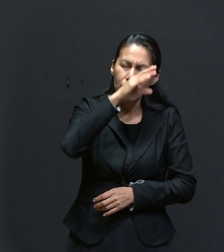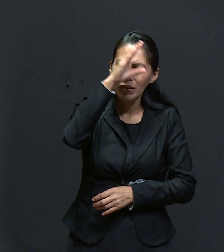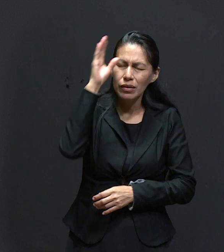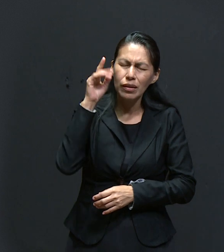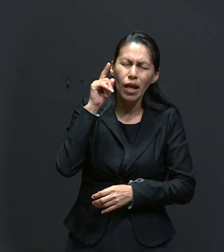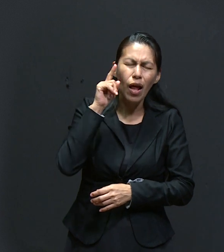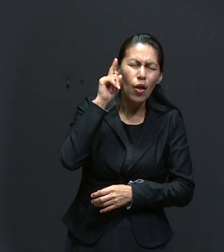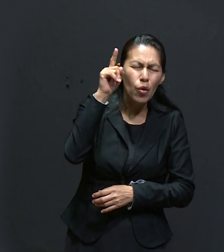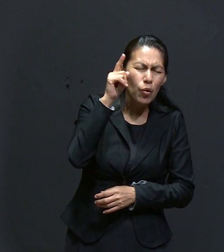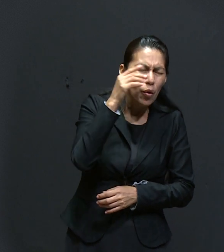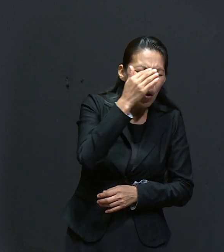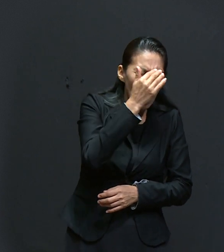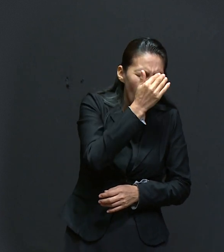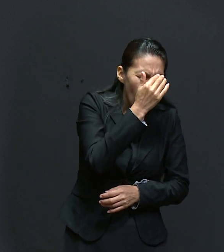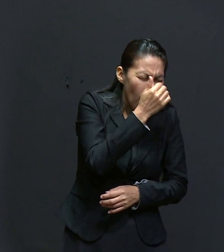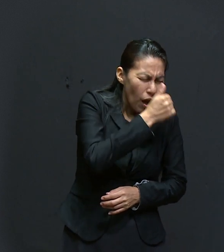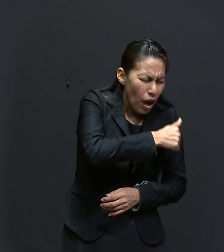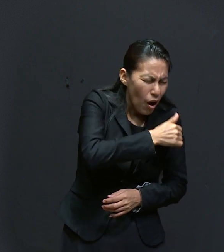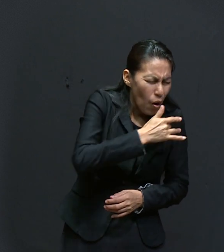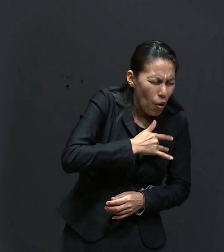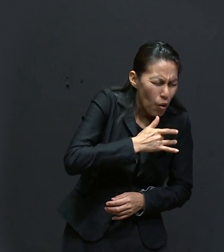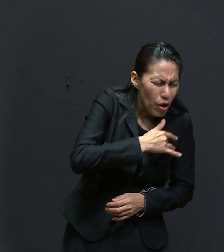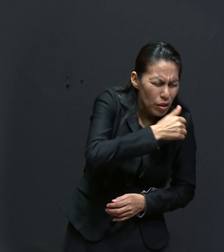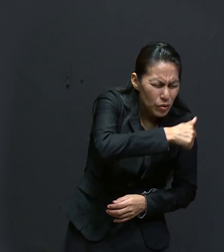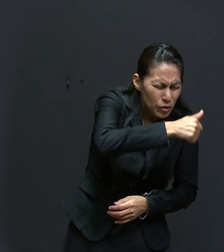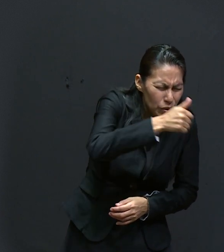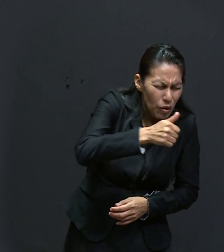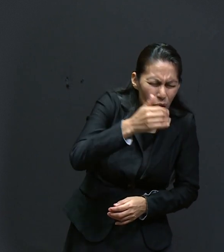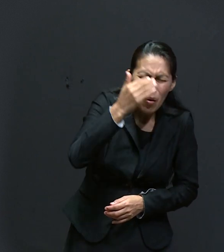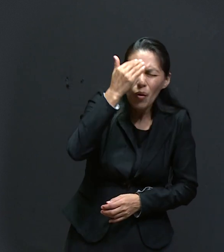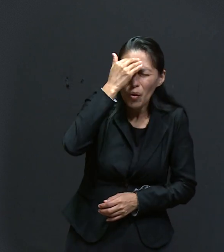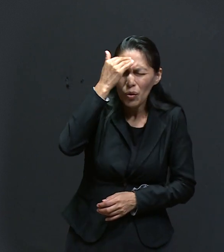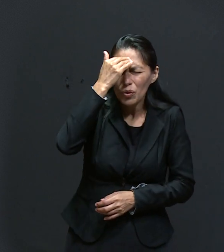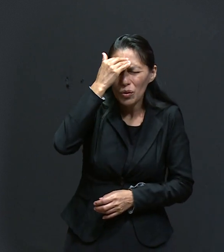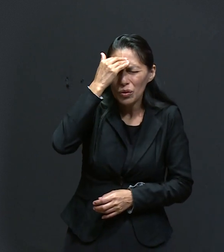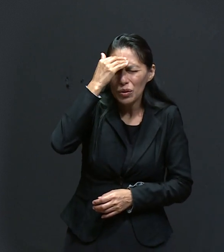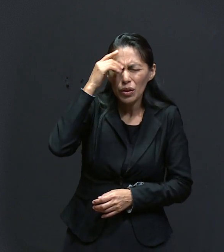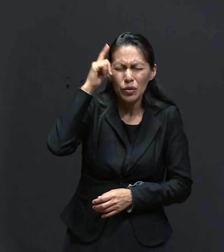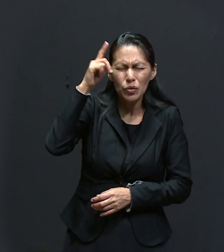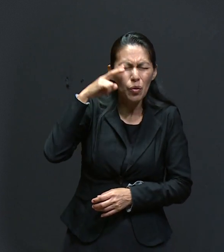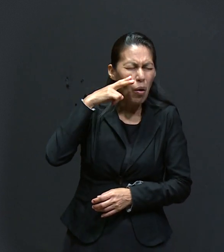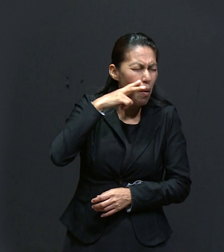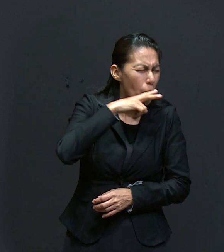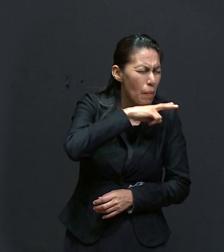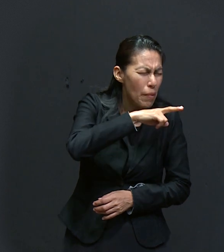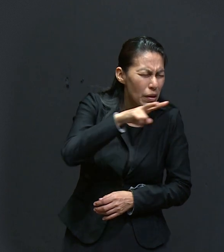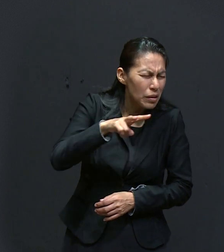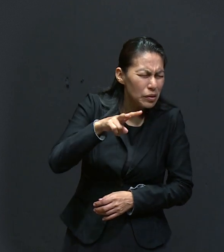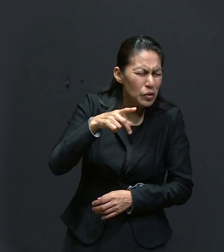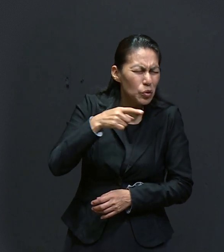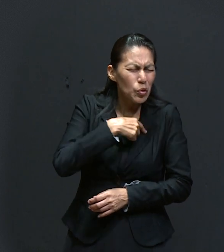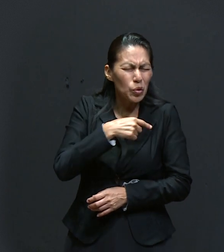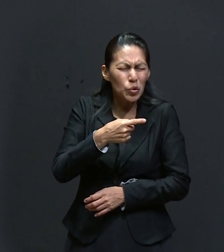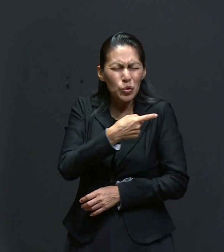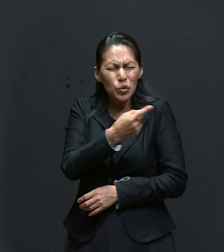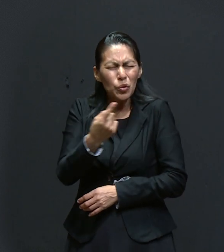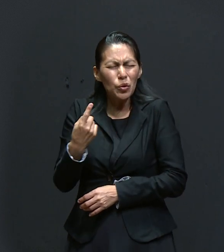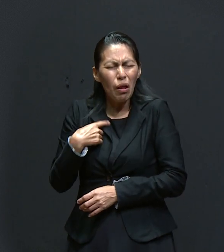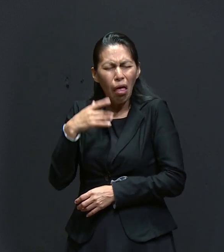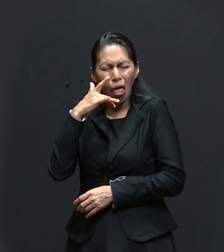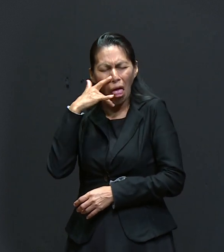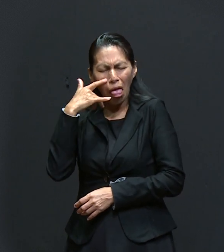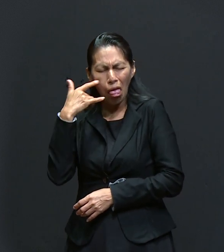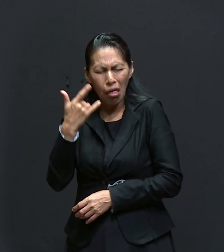tú que conoces cada corazón tú qué miras lo que nosotros mismos no podemos